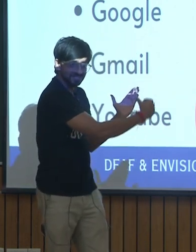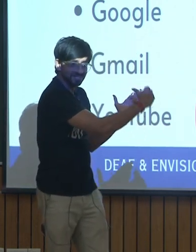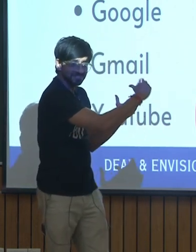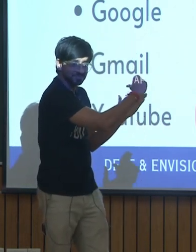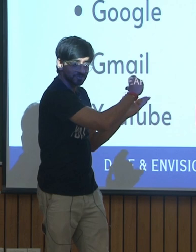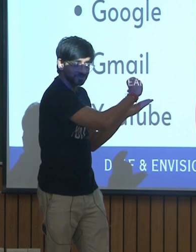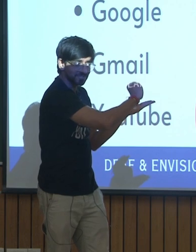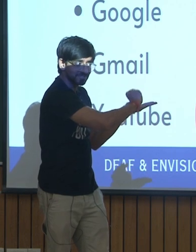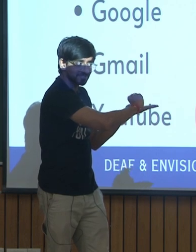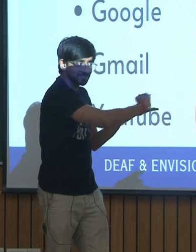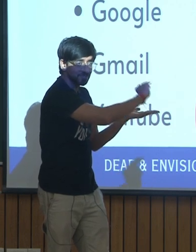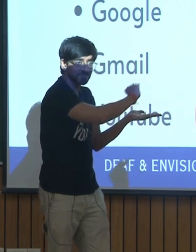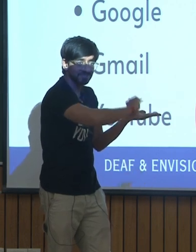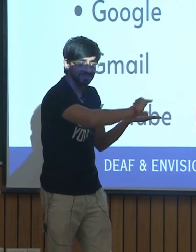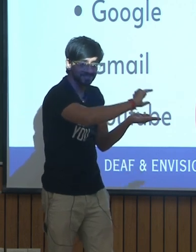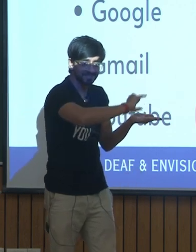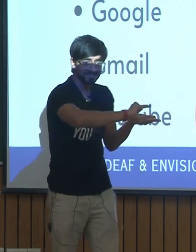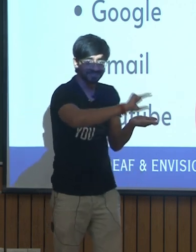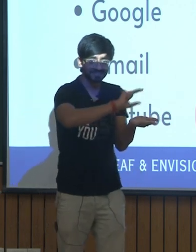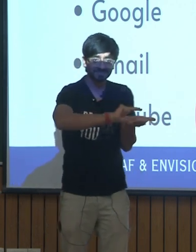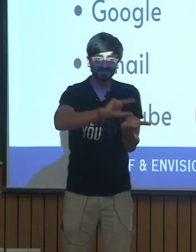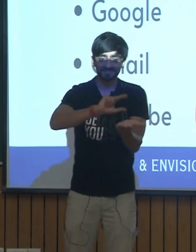sign comes from this, scroll.